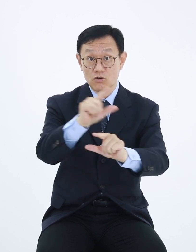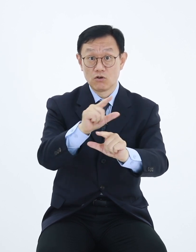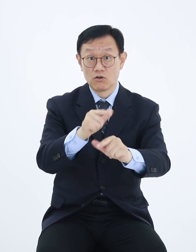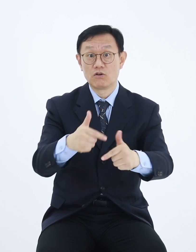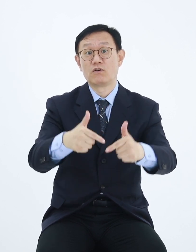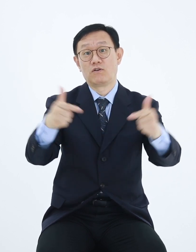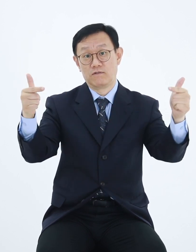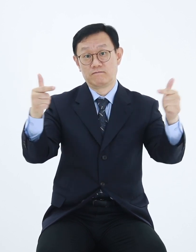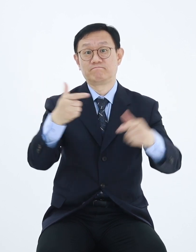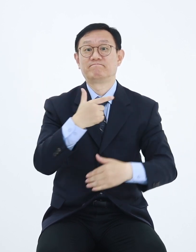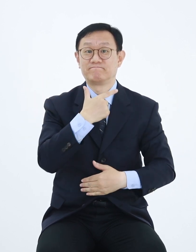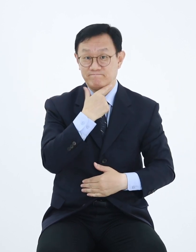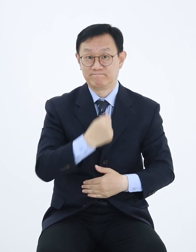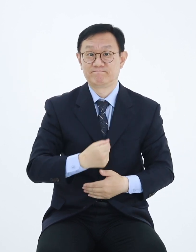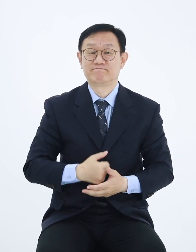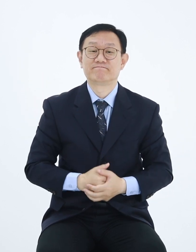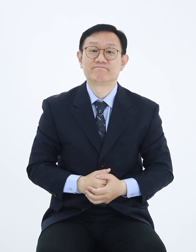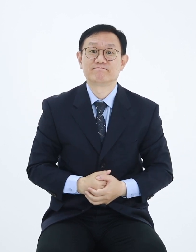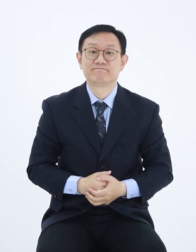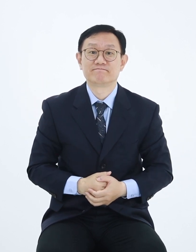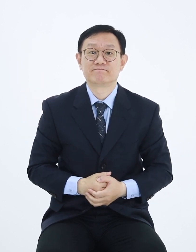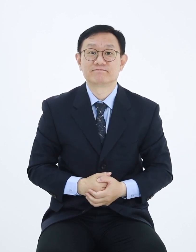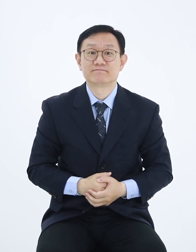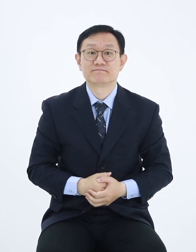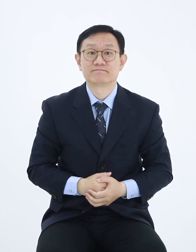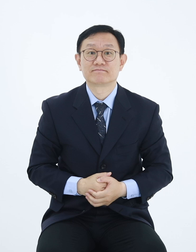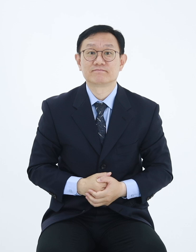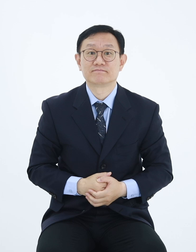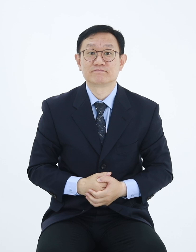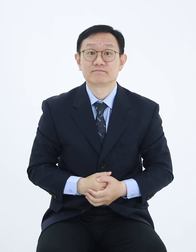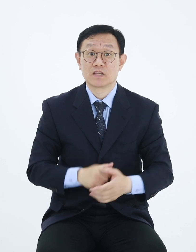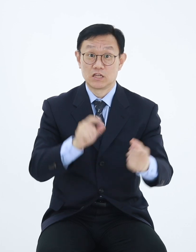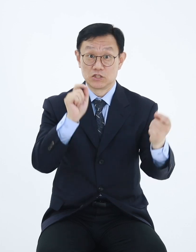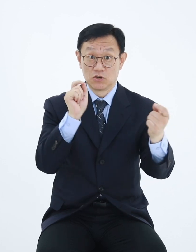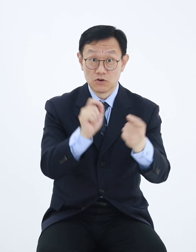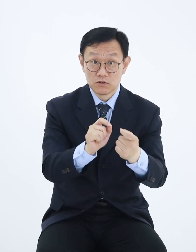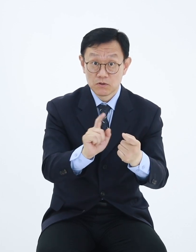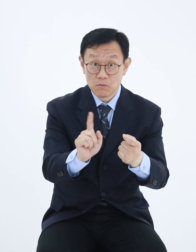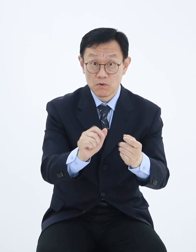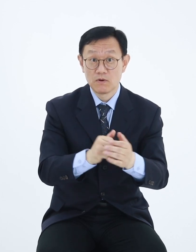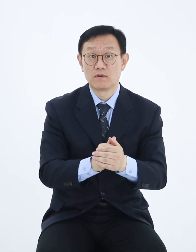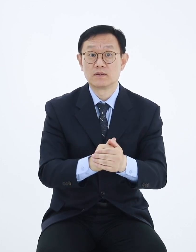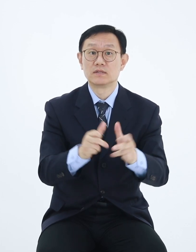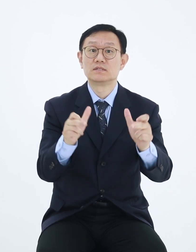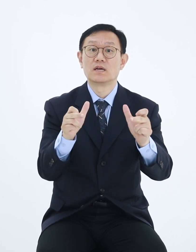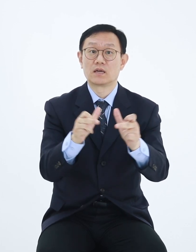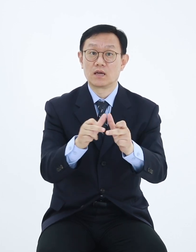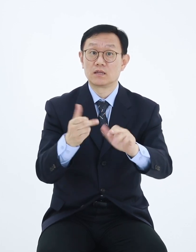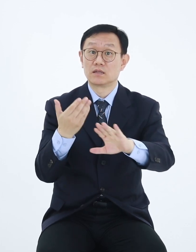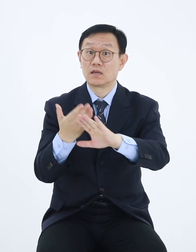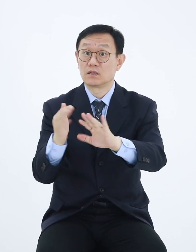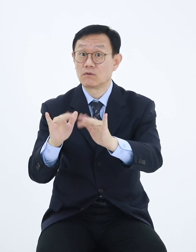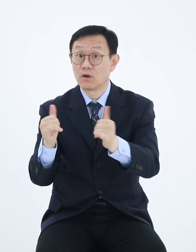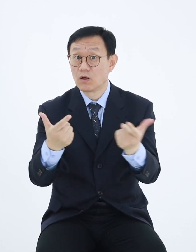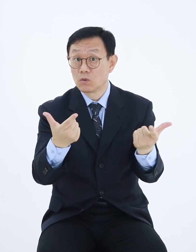갖추어지기를 기원해 봅니다 접근성이란 장애인이 다른 사람과 동등하게